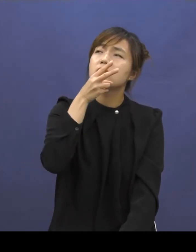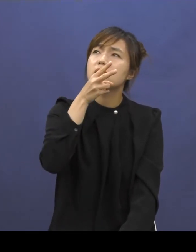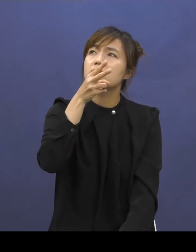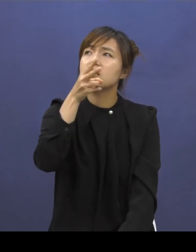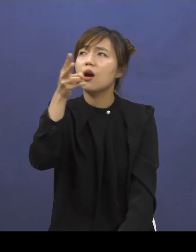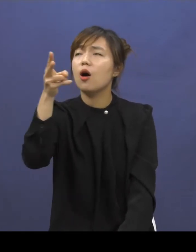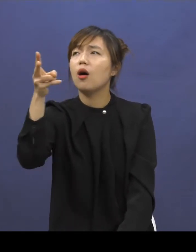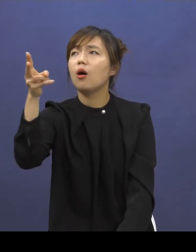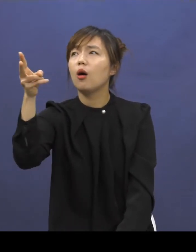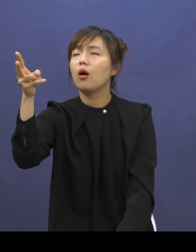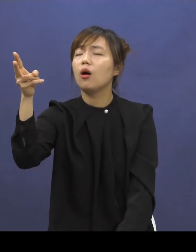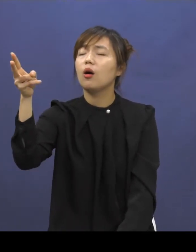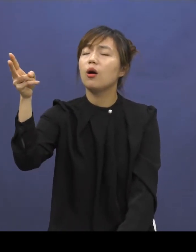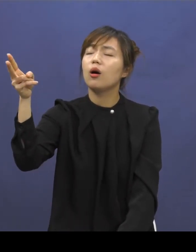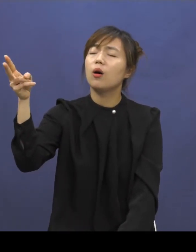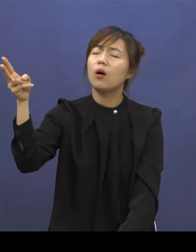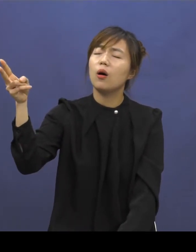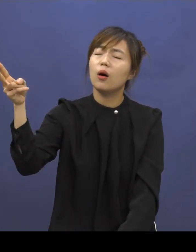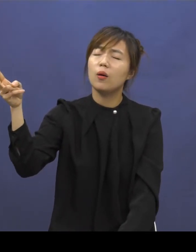아버지여